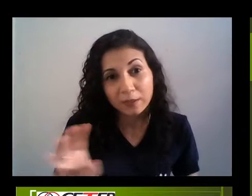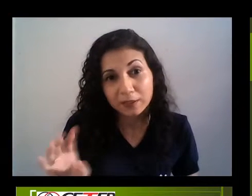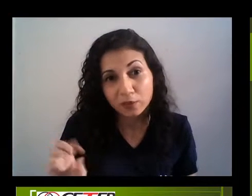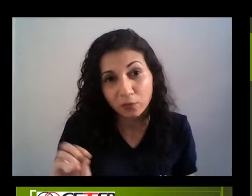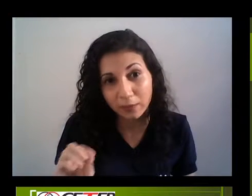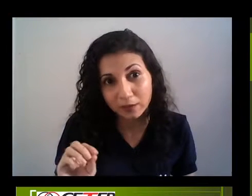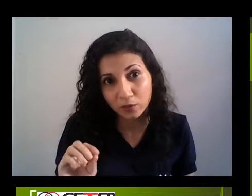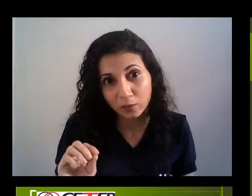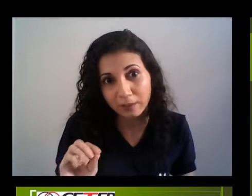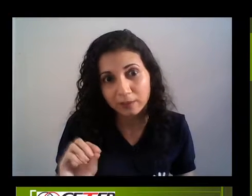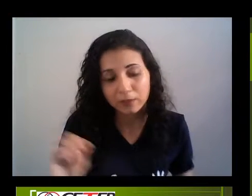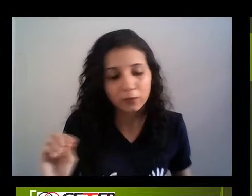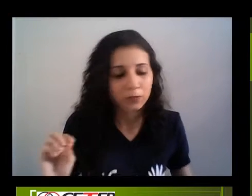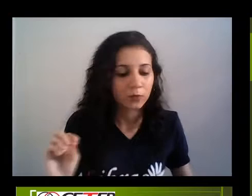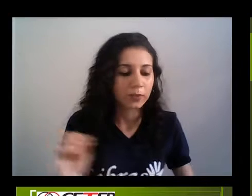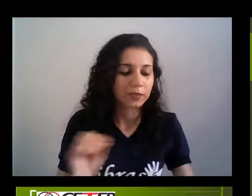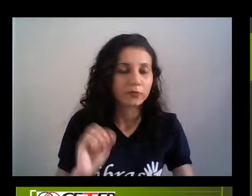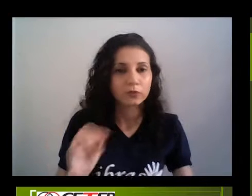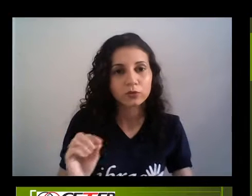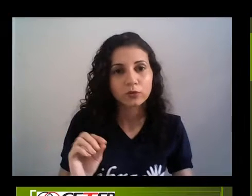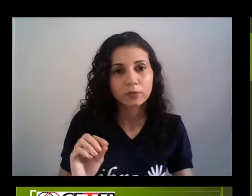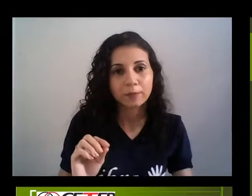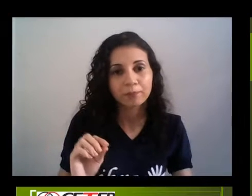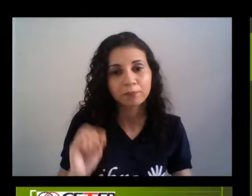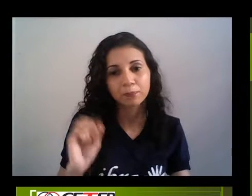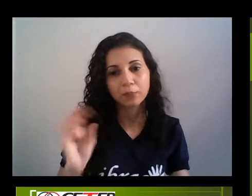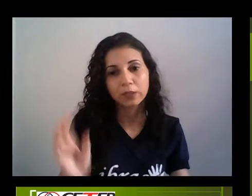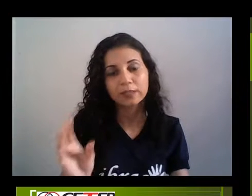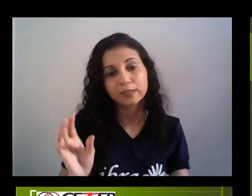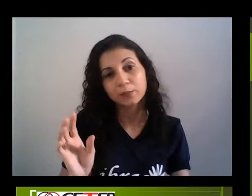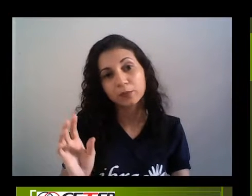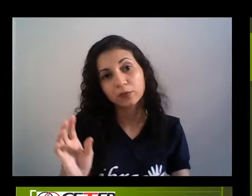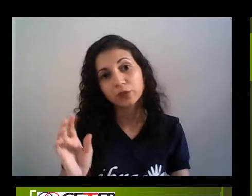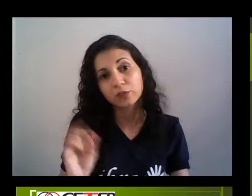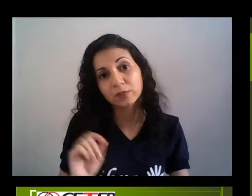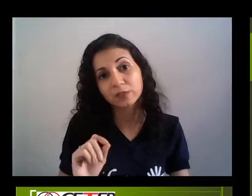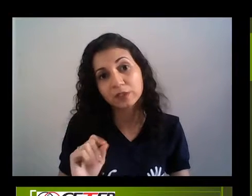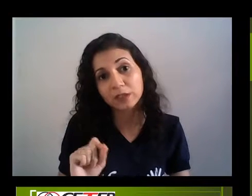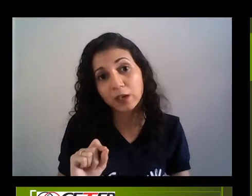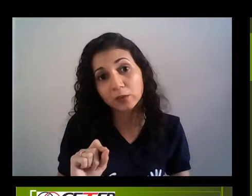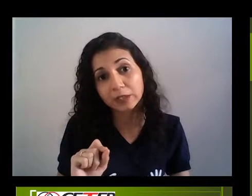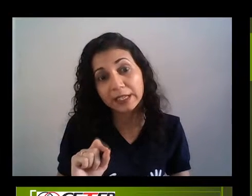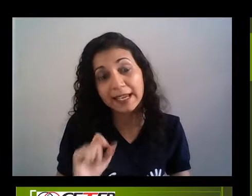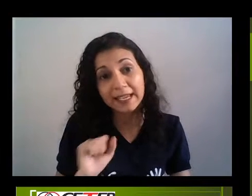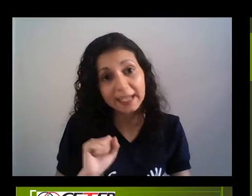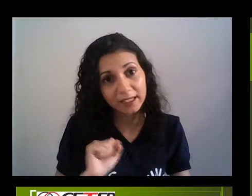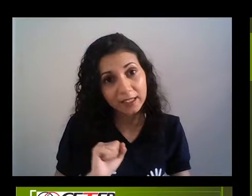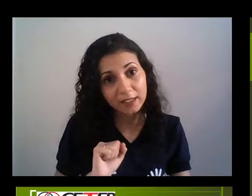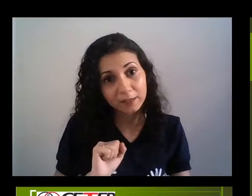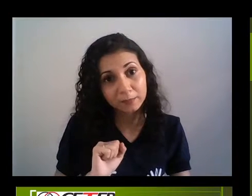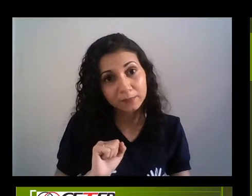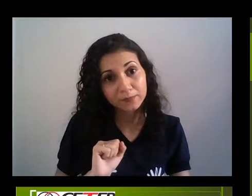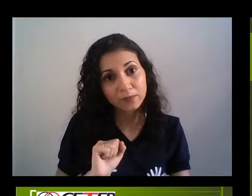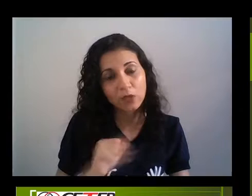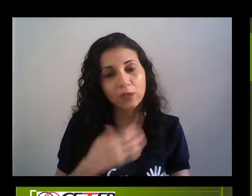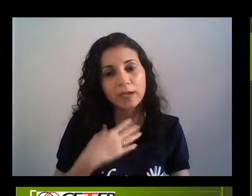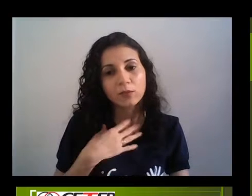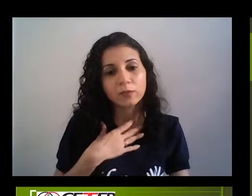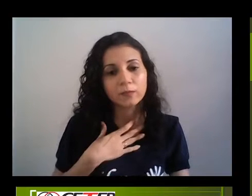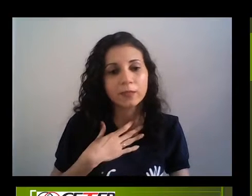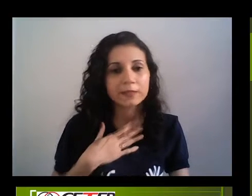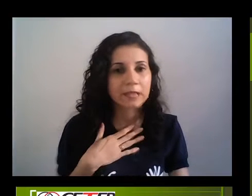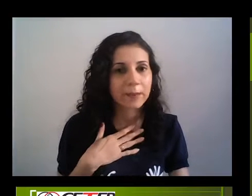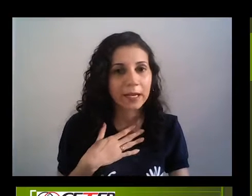básico, como é que funciona. Por exemplo, nós temos o sinal de cadeira. Eu